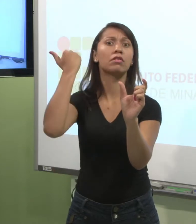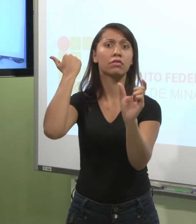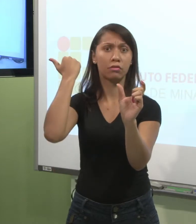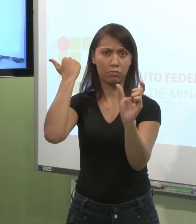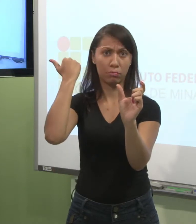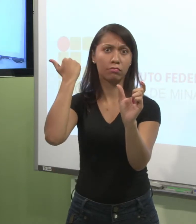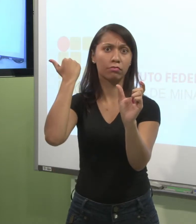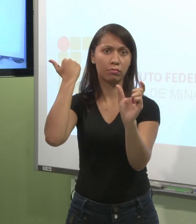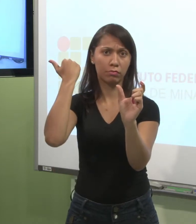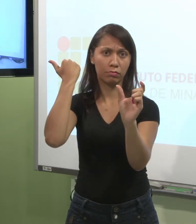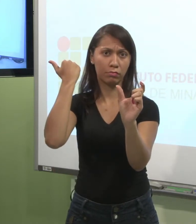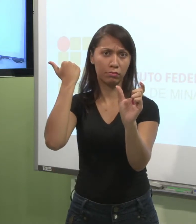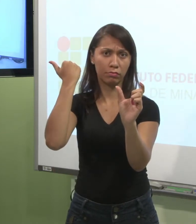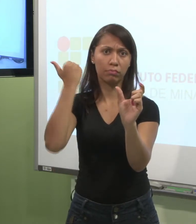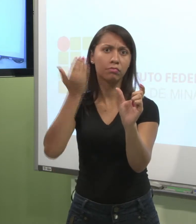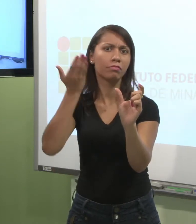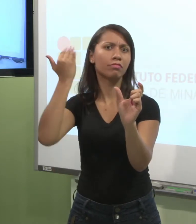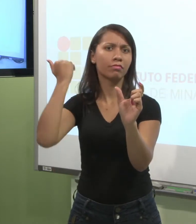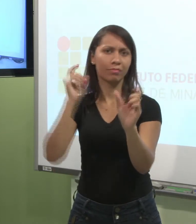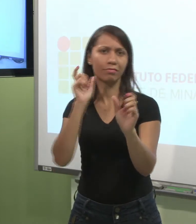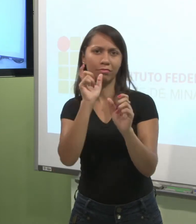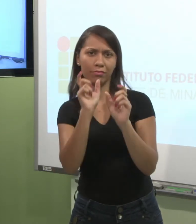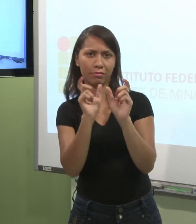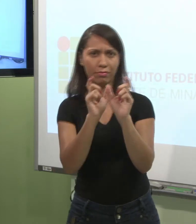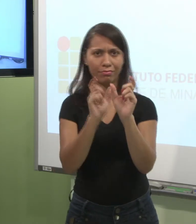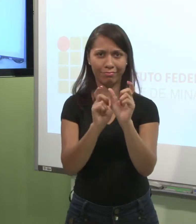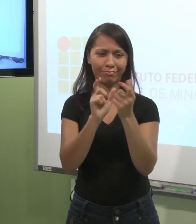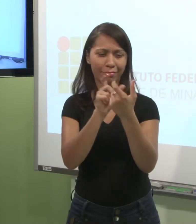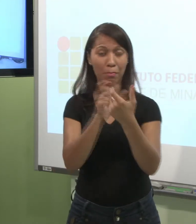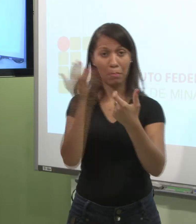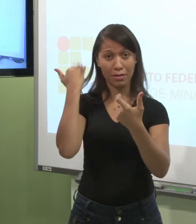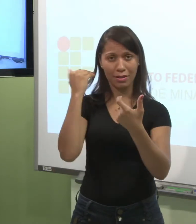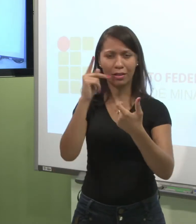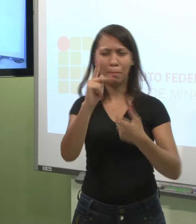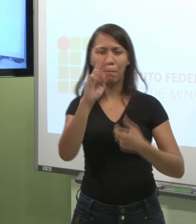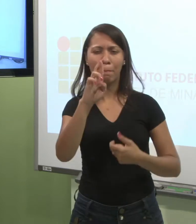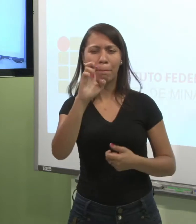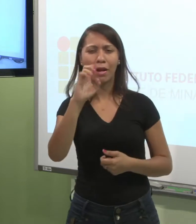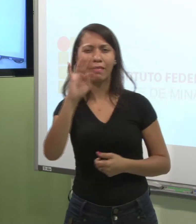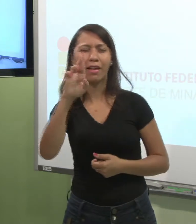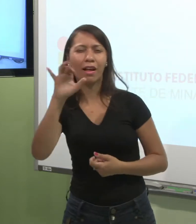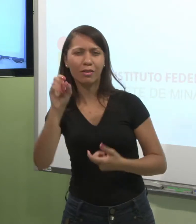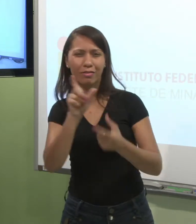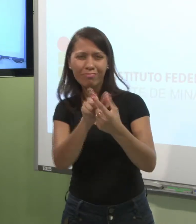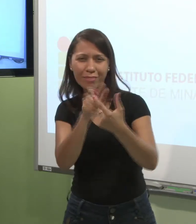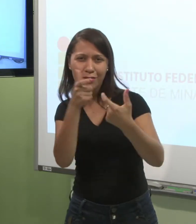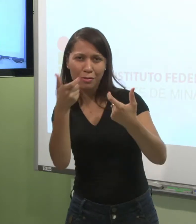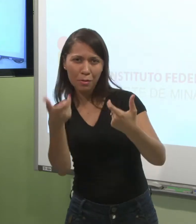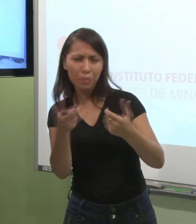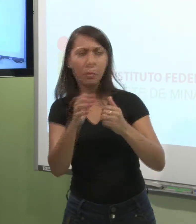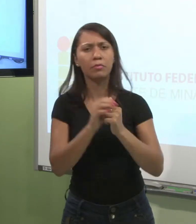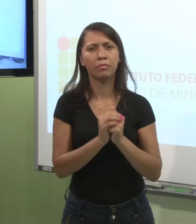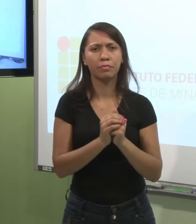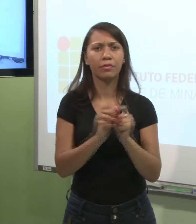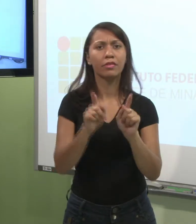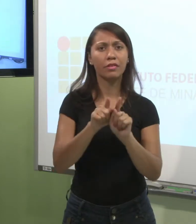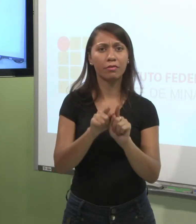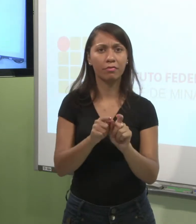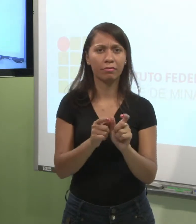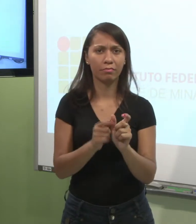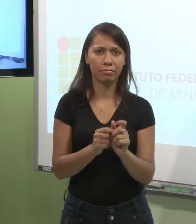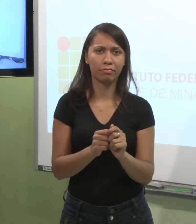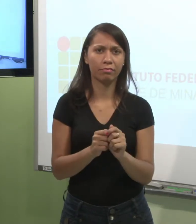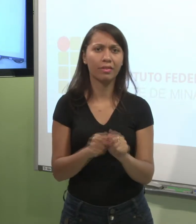ou pretérito, essas duas palavras são sinônimas, passado e pretérito, e um momento